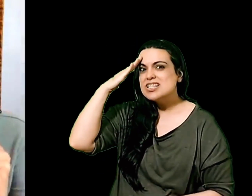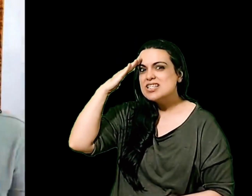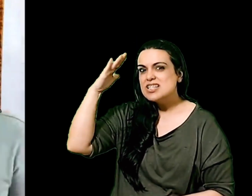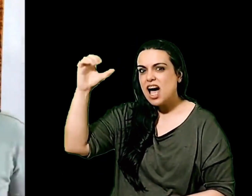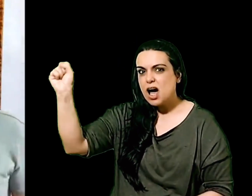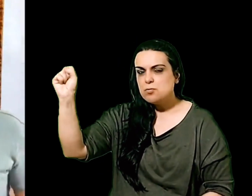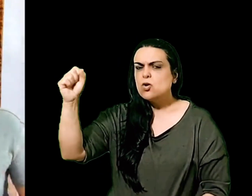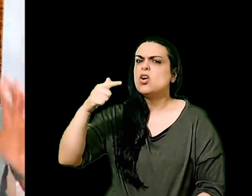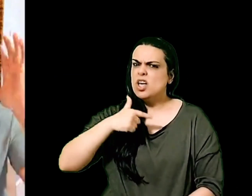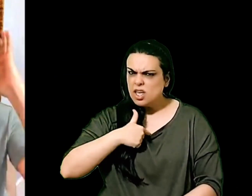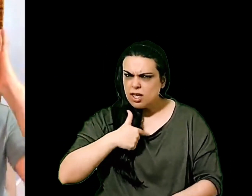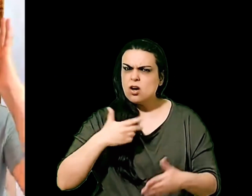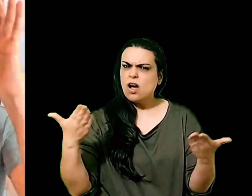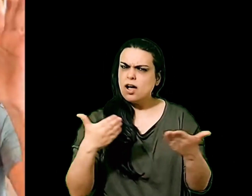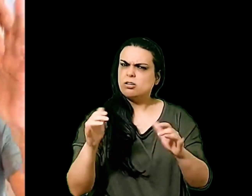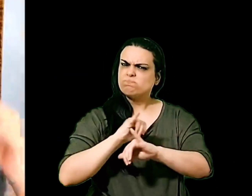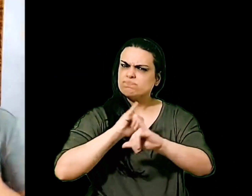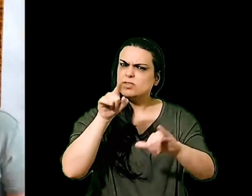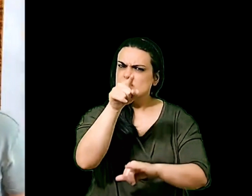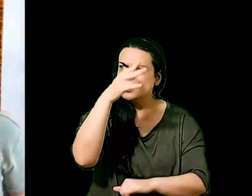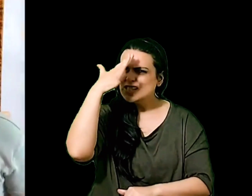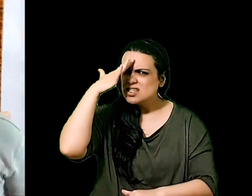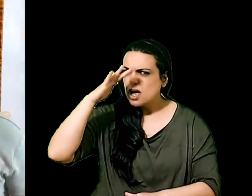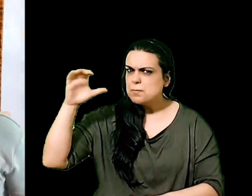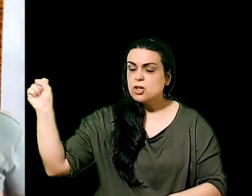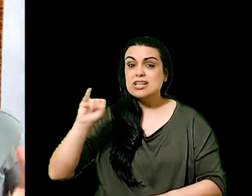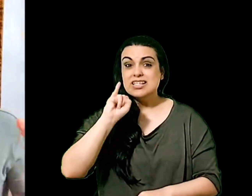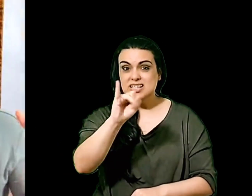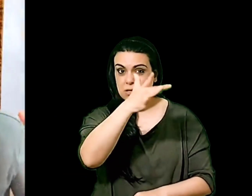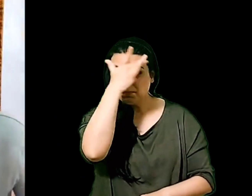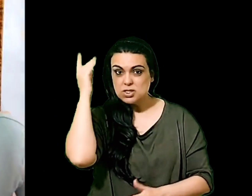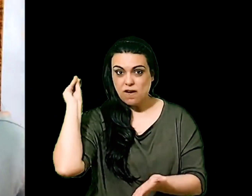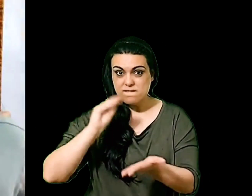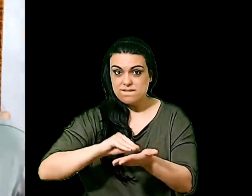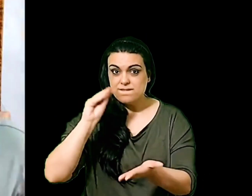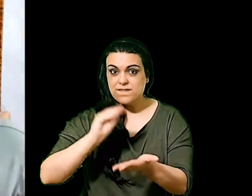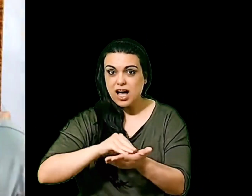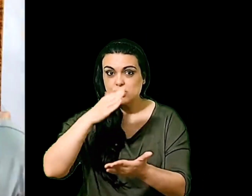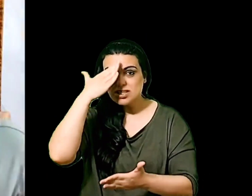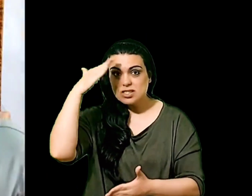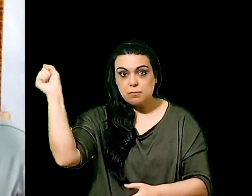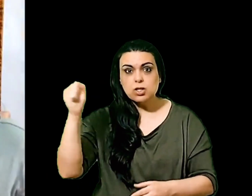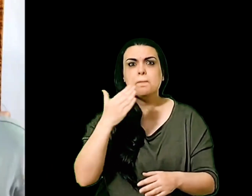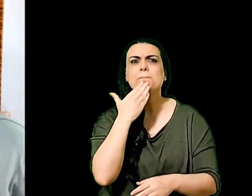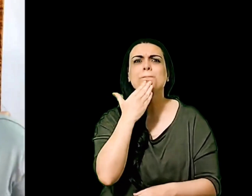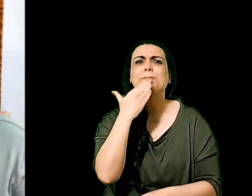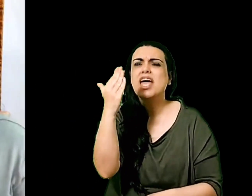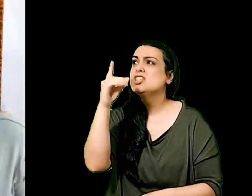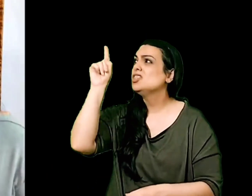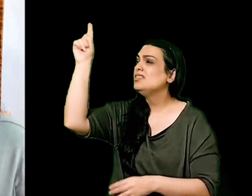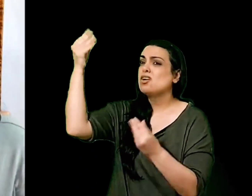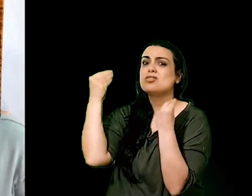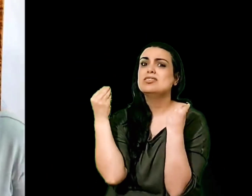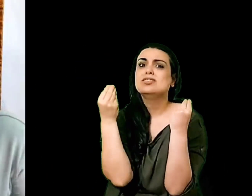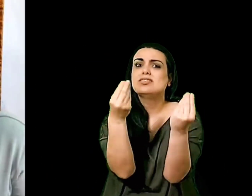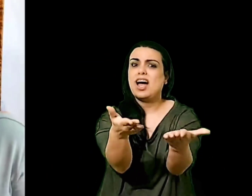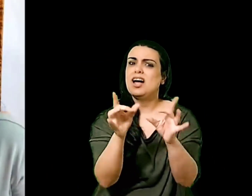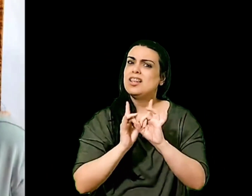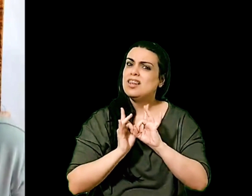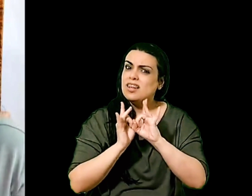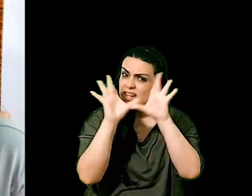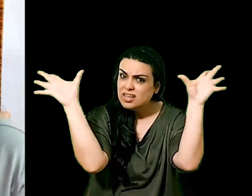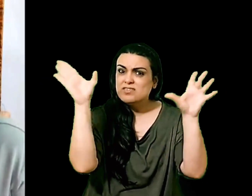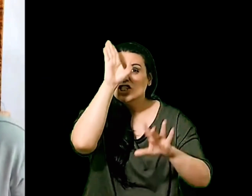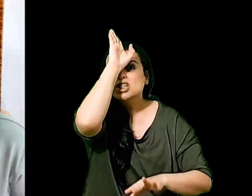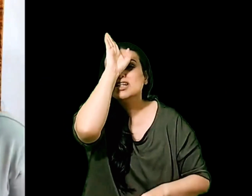que ele fala do sábio, e eu quero ministrar sabedoria sobre a tua vida. A Bíblia diz que quem tem falta de sabedoria, disse Tiago, peça a Deus que a todos